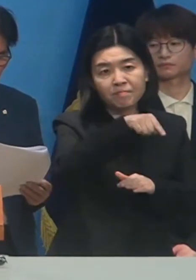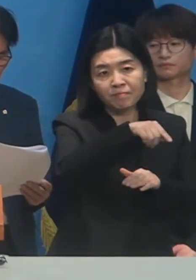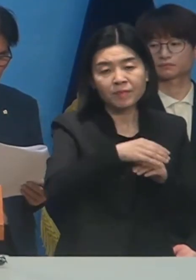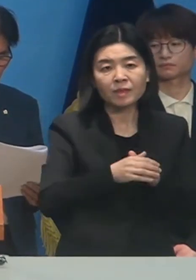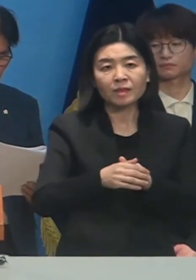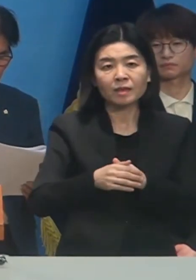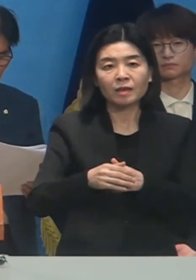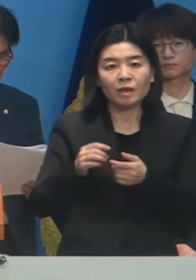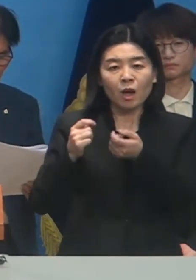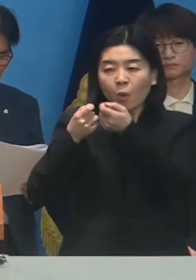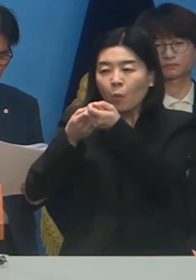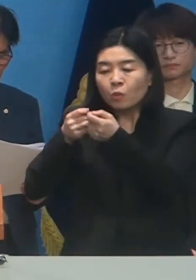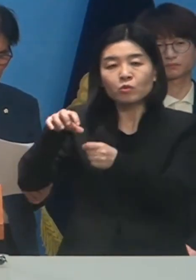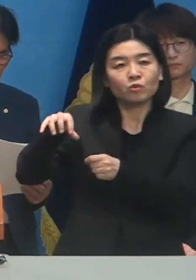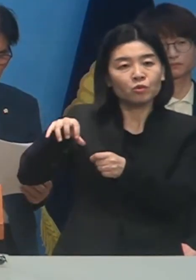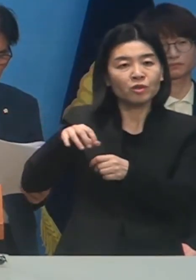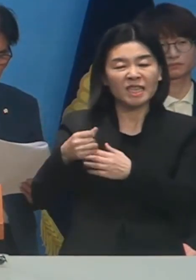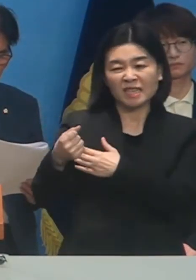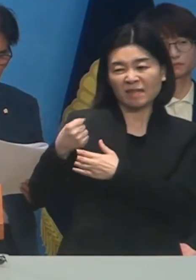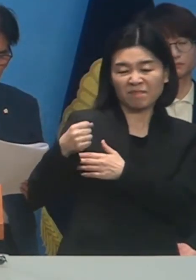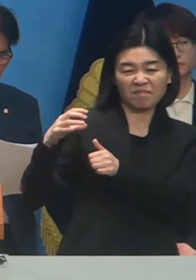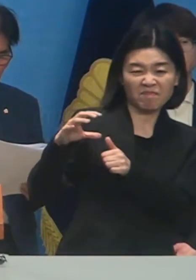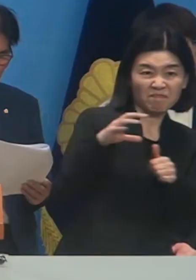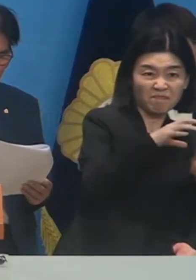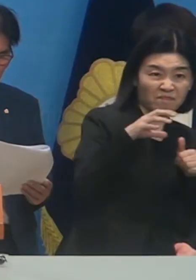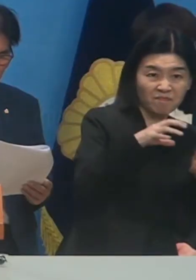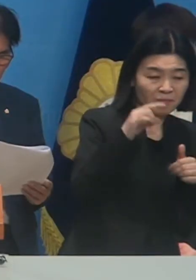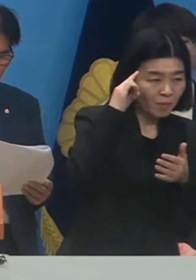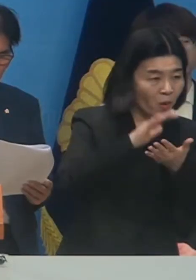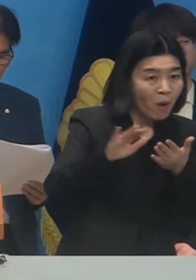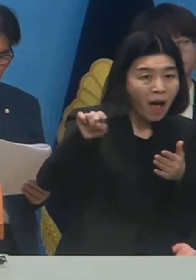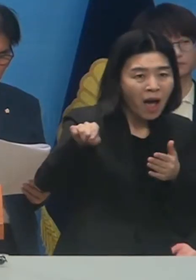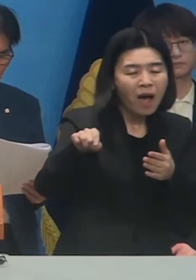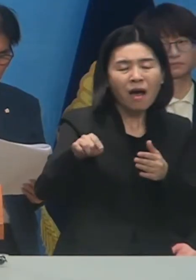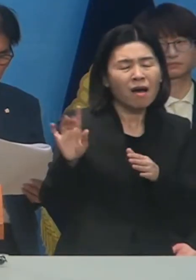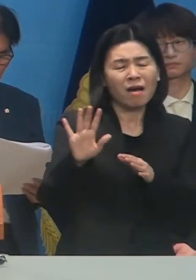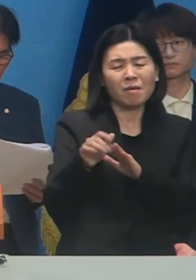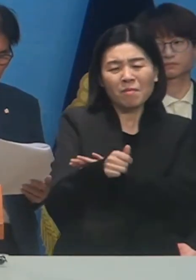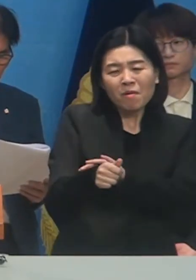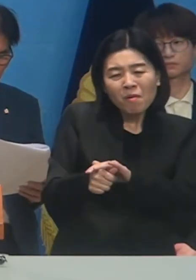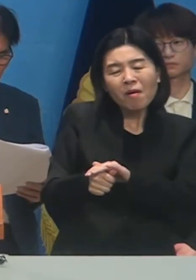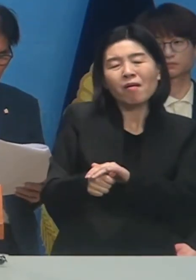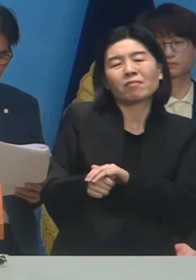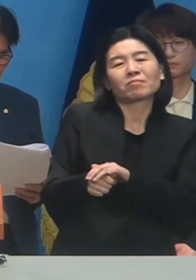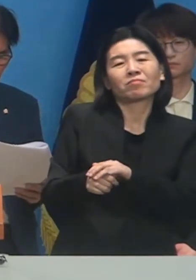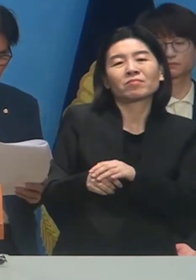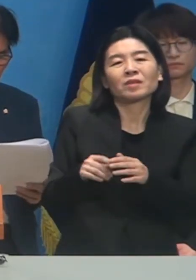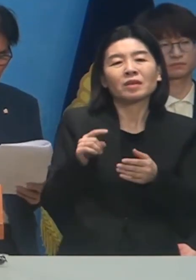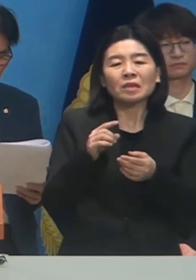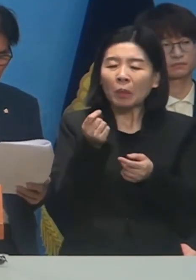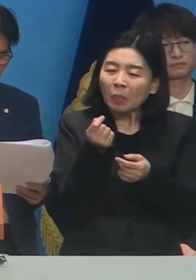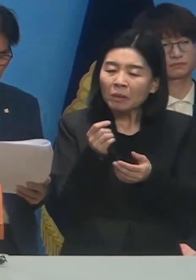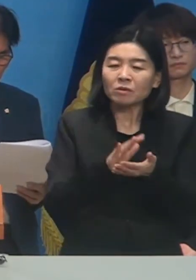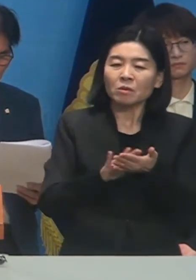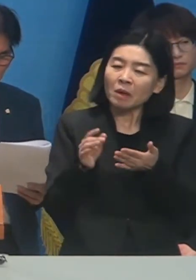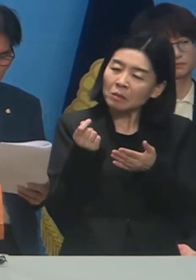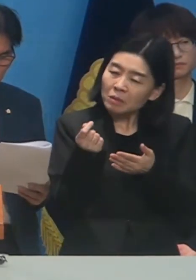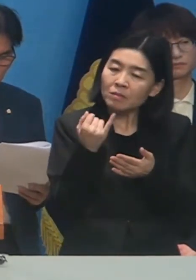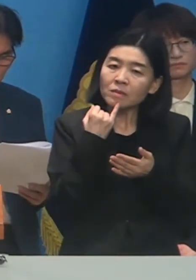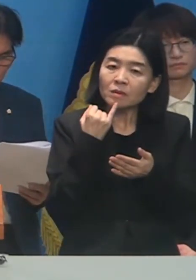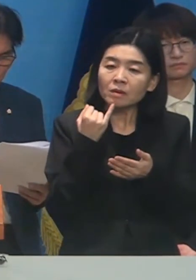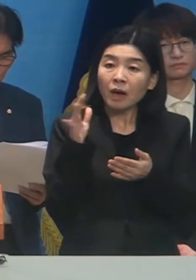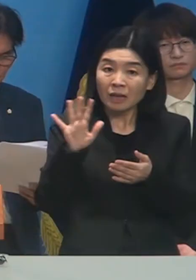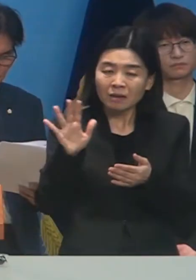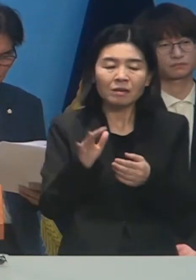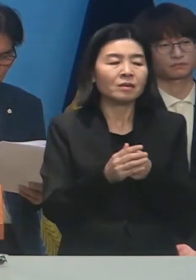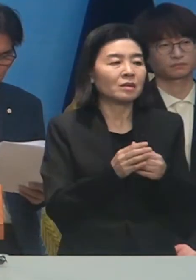보수 진영에서 주장하는 힘에 의한 평화는 소극적 안보라는 작은 평화는 만들어낼 수는 있어도 적극적